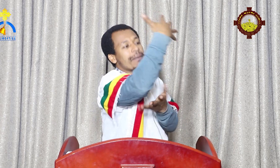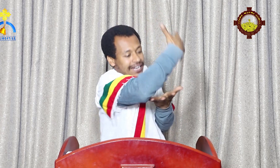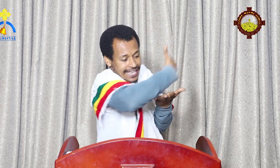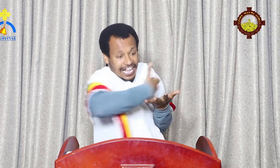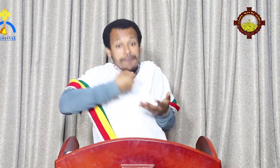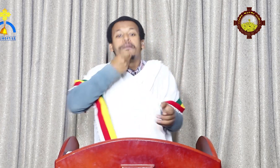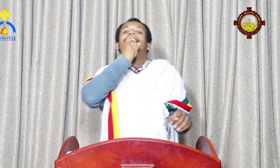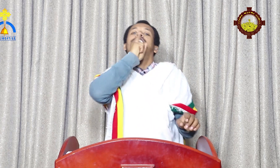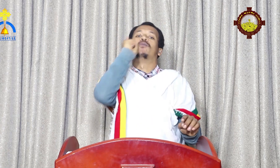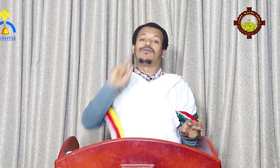ከእግዚአብሔር የተቀበለ ነው።